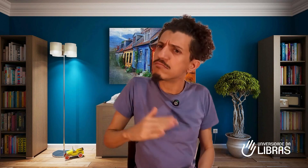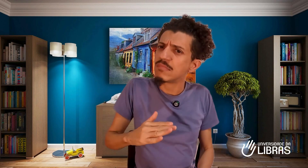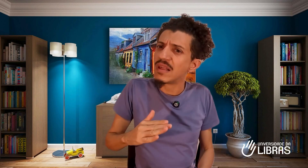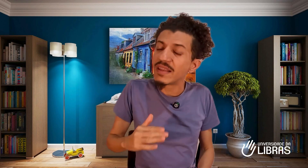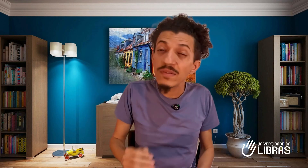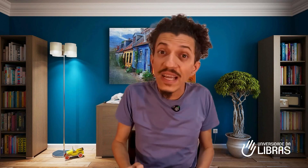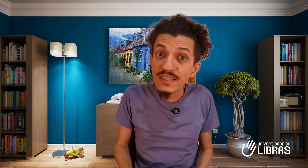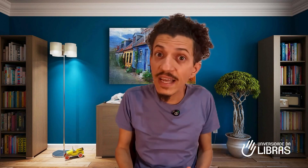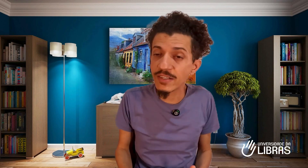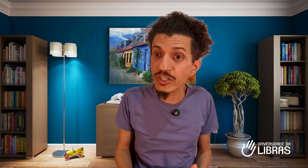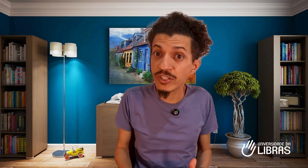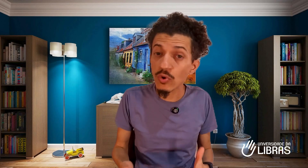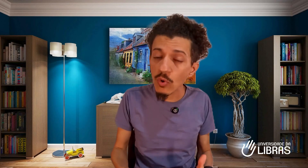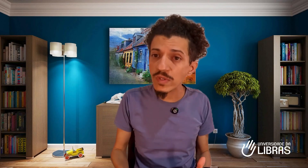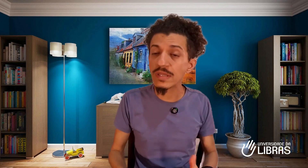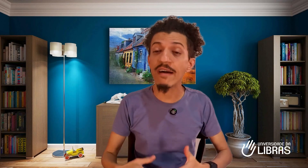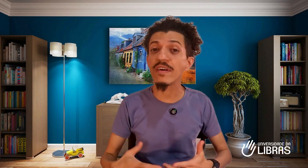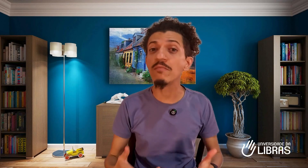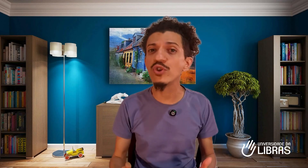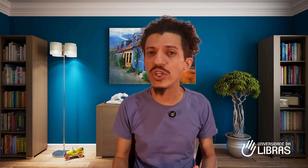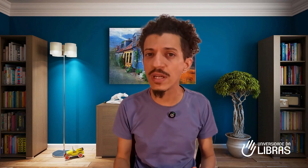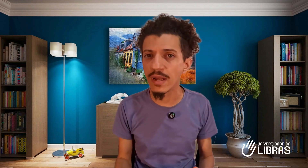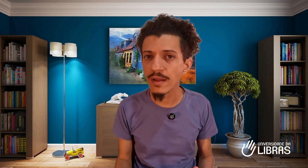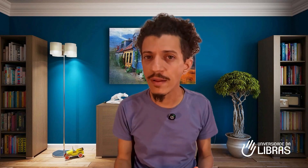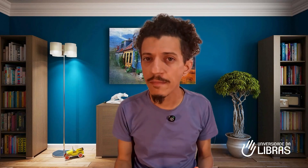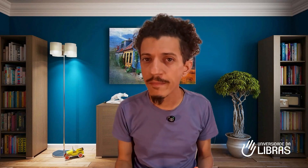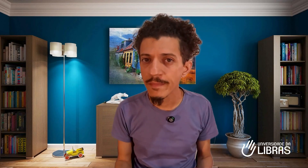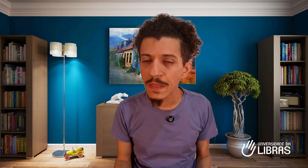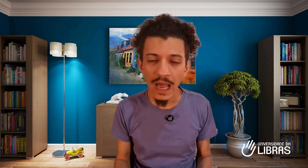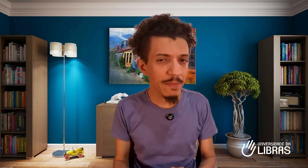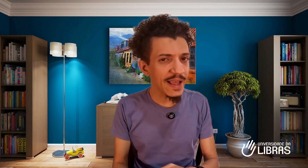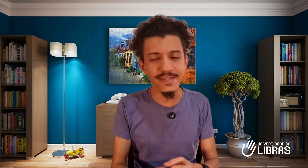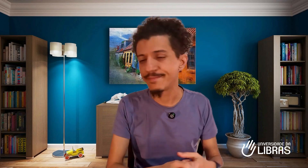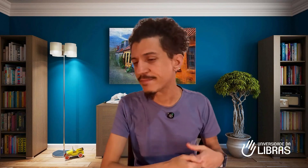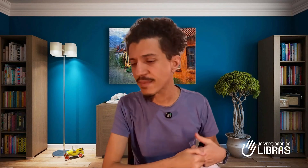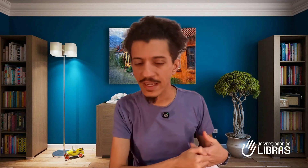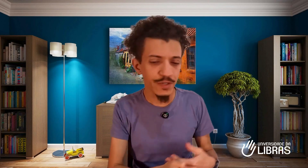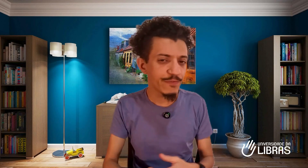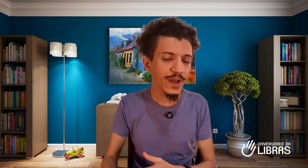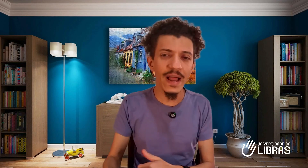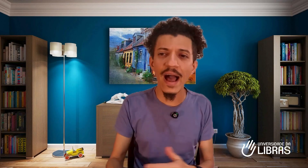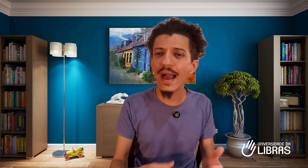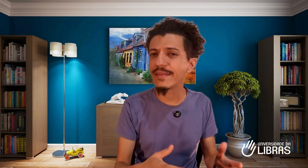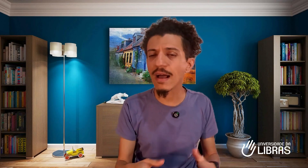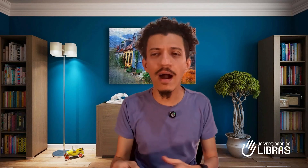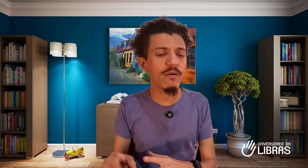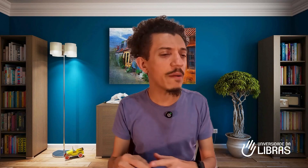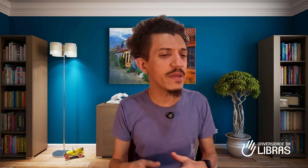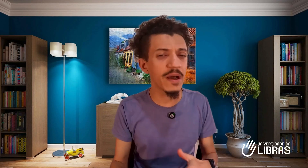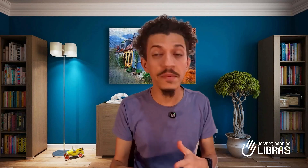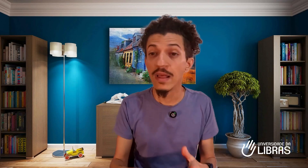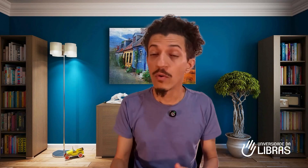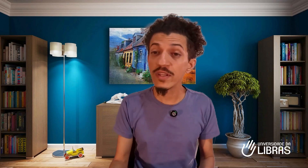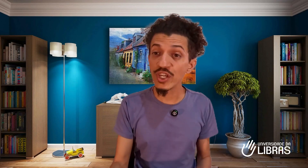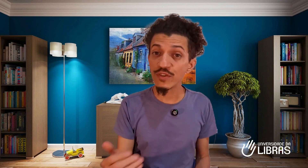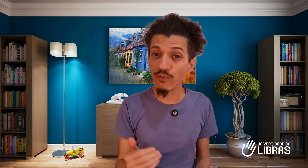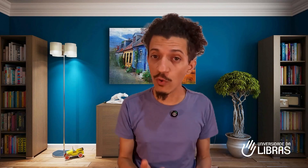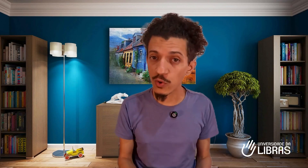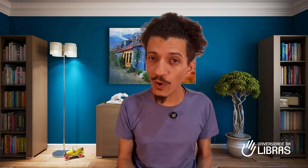Tenho certeza, a gente trouxe, estava na mochila. Aí beleza, a gente foi lá e tal, caminhando. Quando a gente voltou, cheio